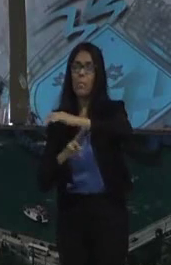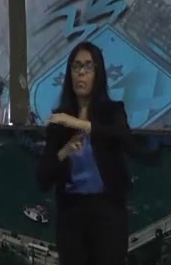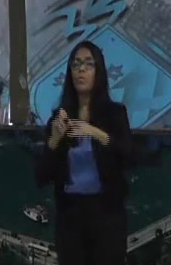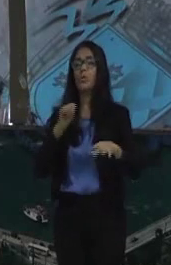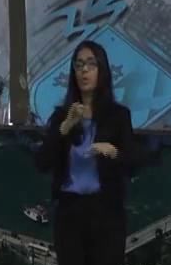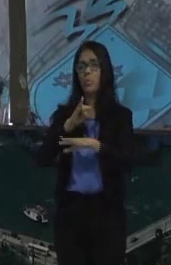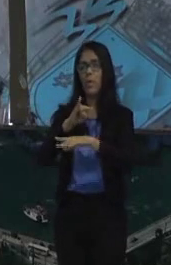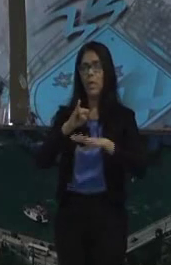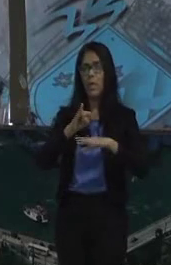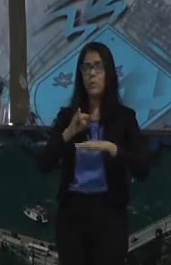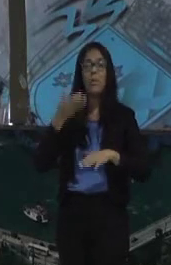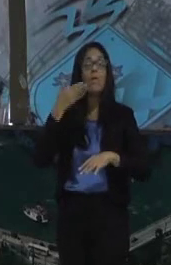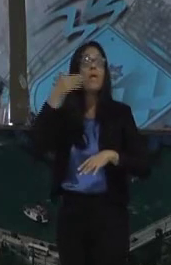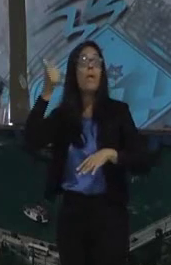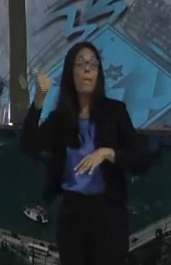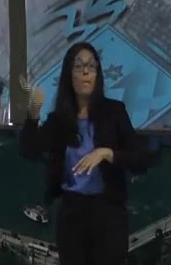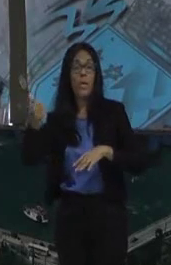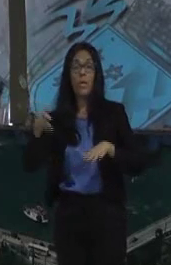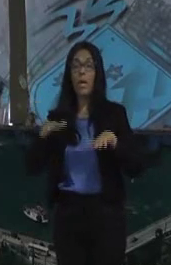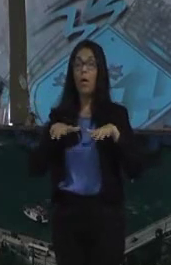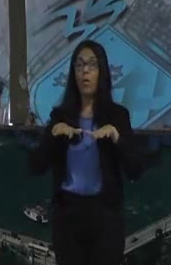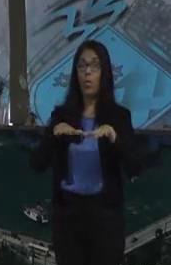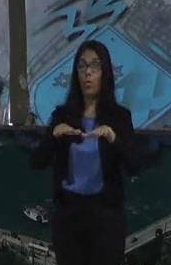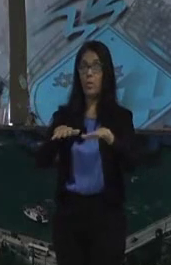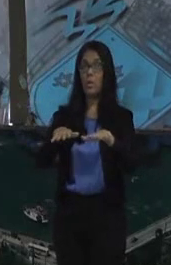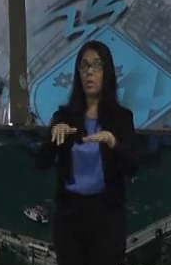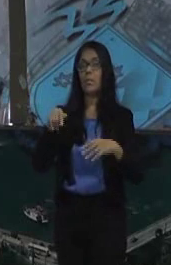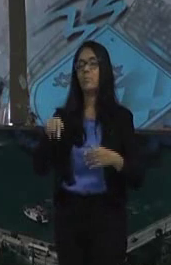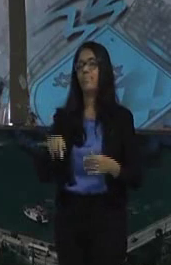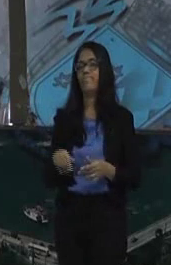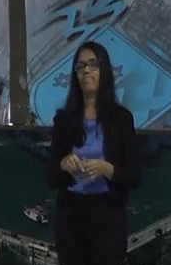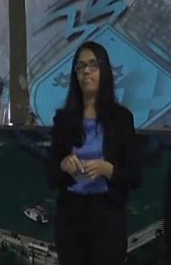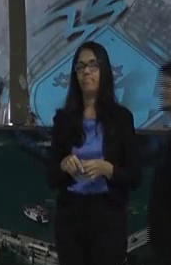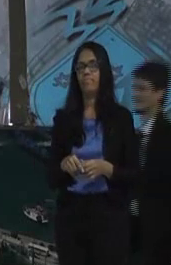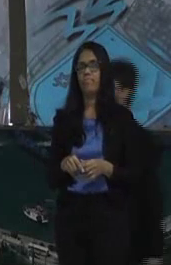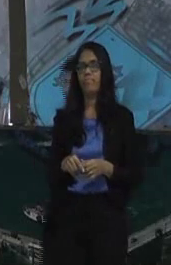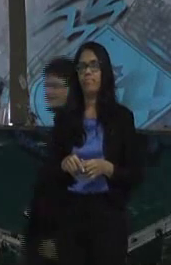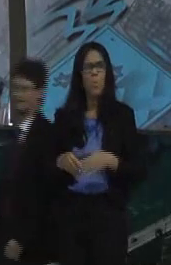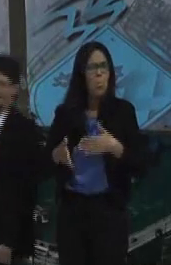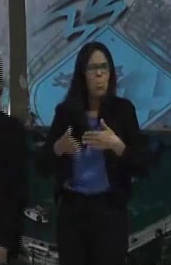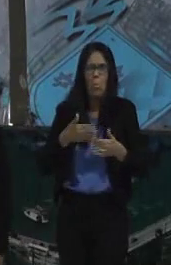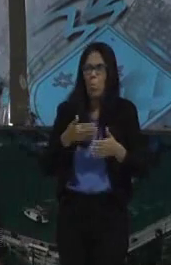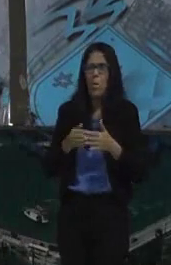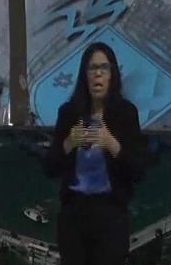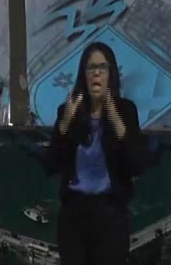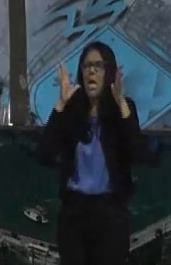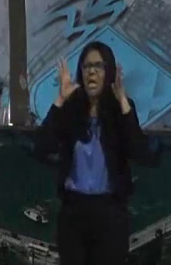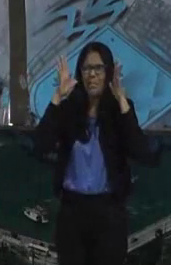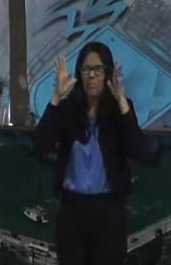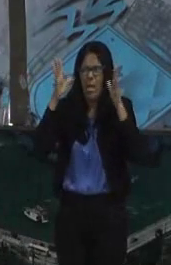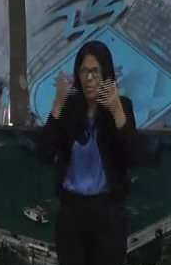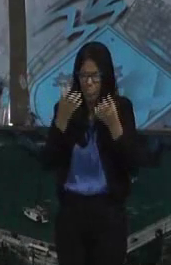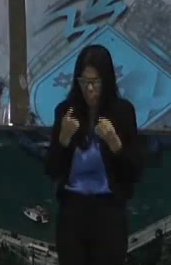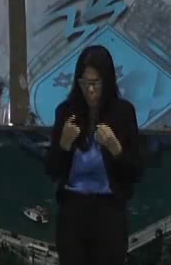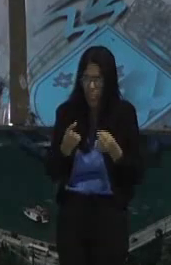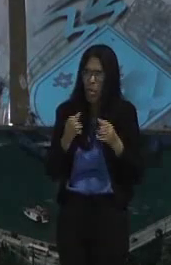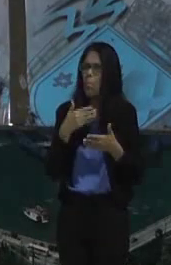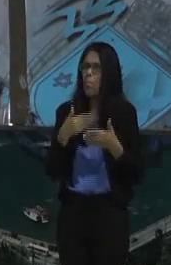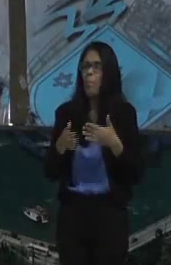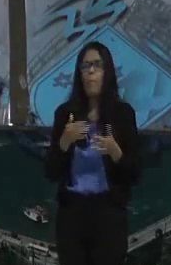trânsito, pesado ou não, ele passará lá pelo Trevo, lá do Iguape,